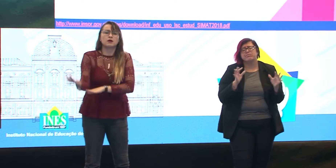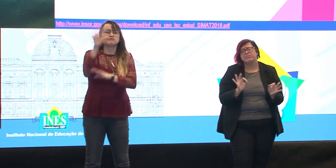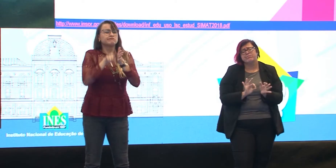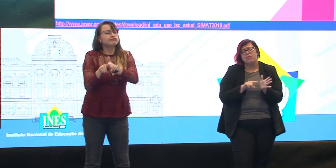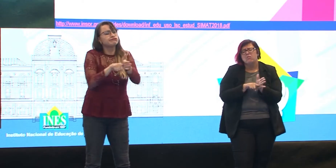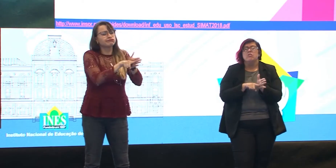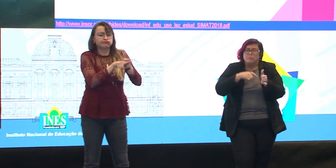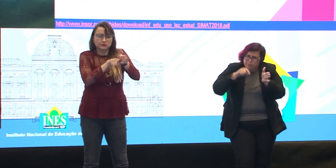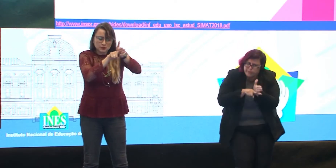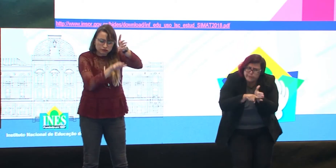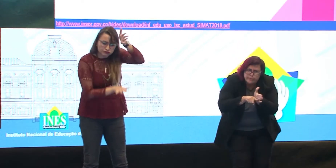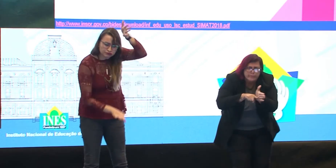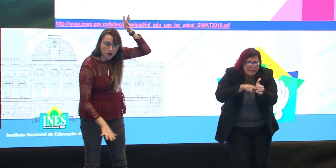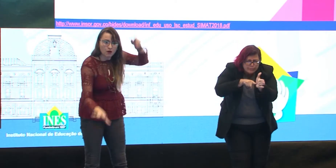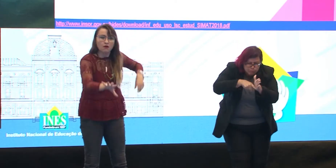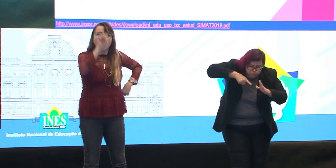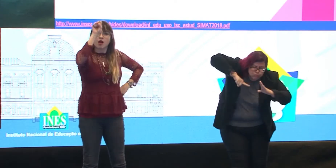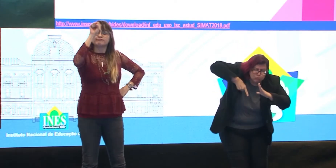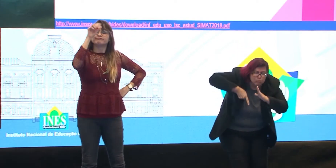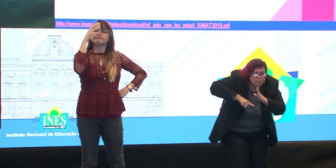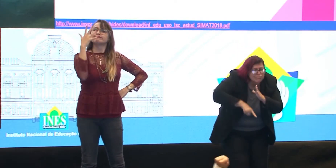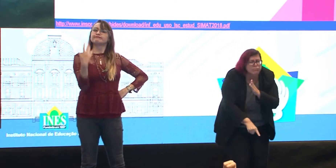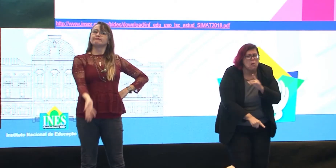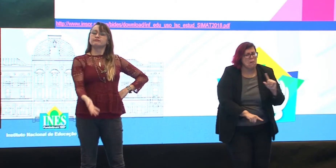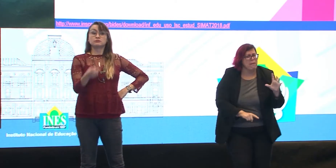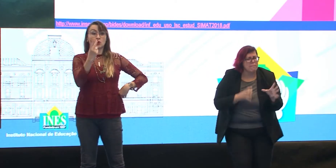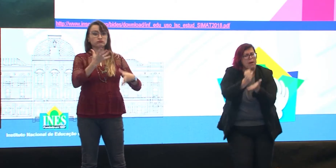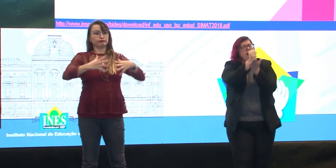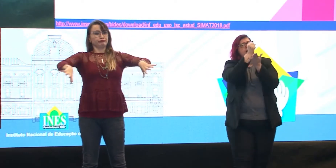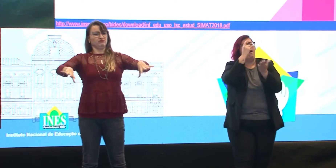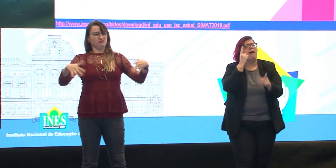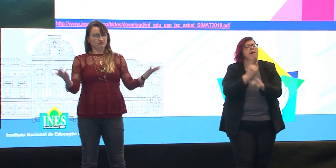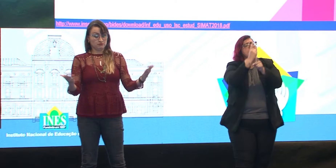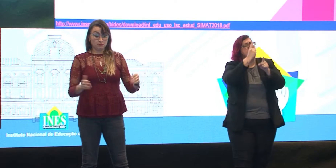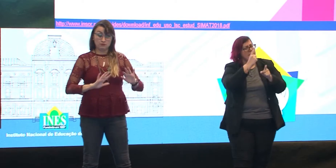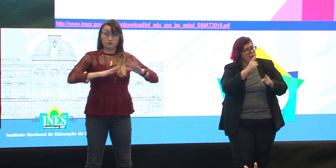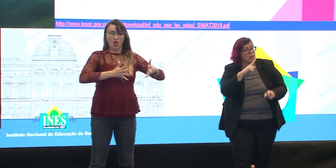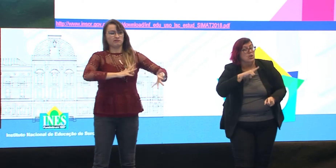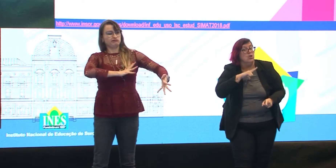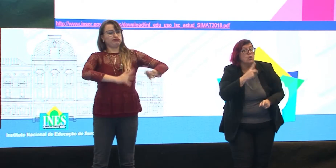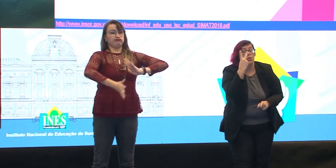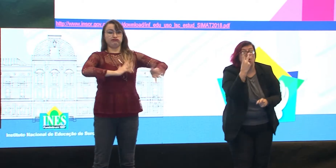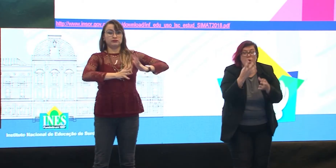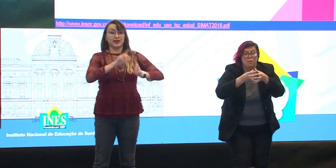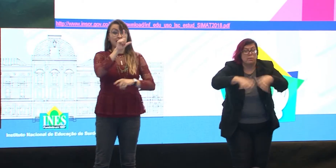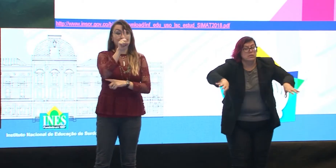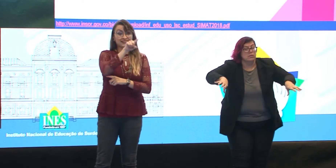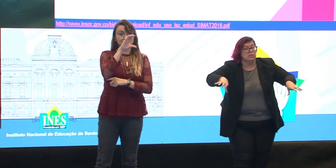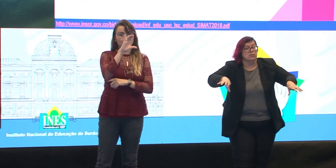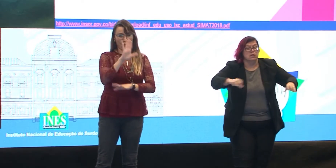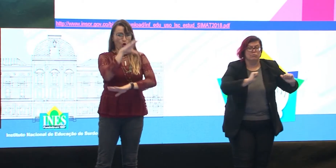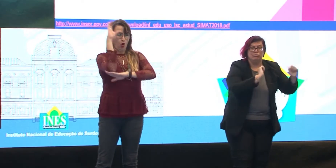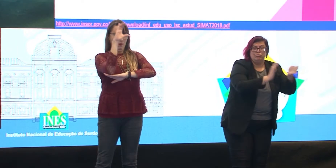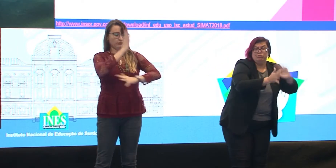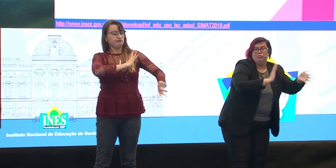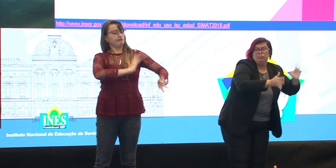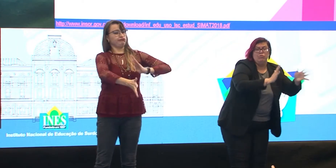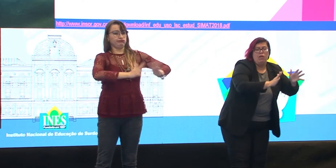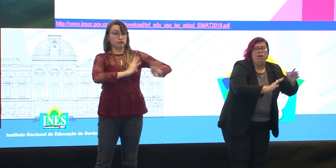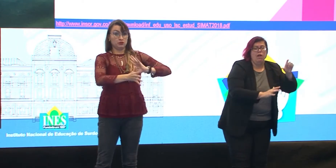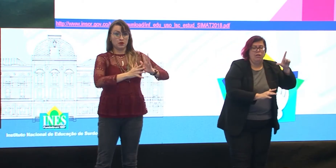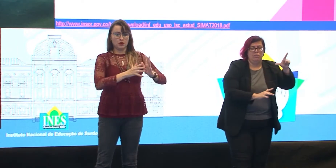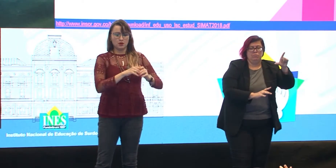Foi feita uma pesquisa muito extensa na Colômbia para que a gente conseguisse chegar ao número de pessoas